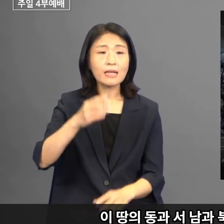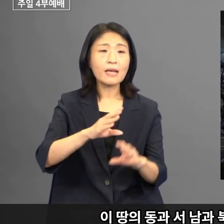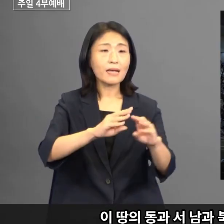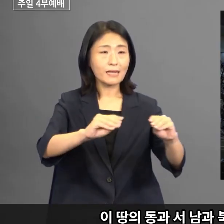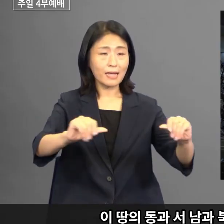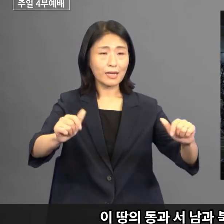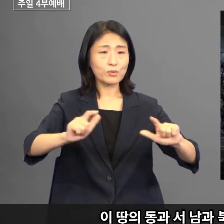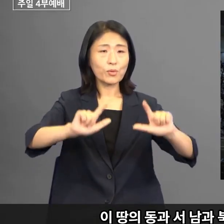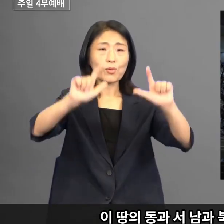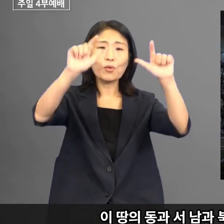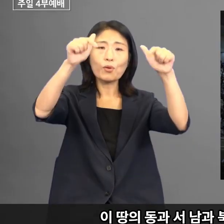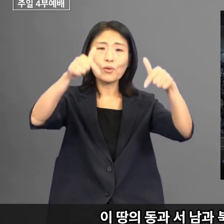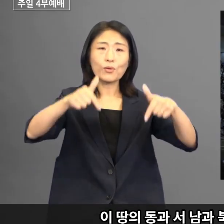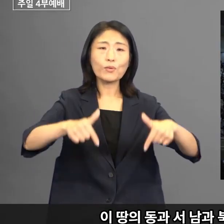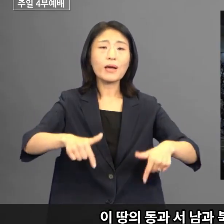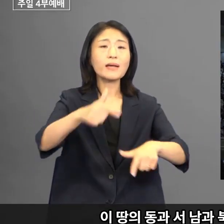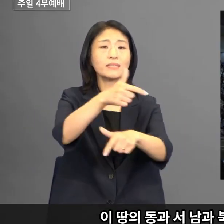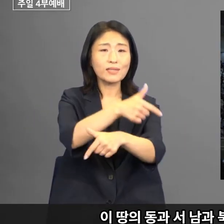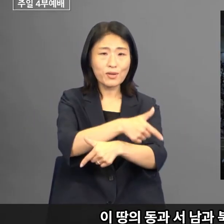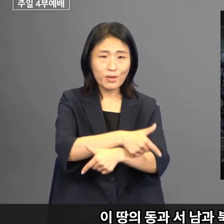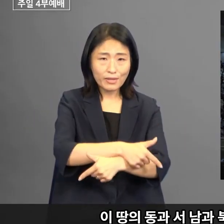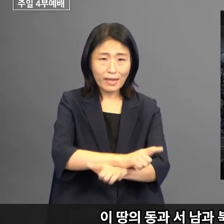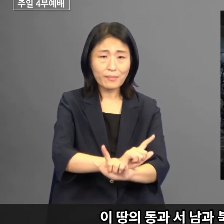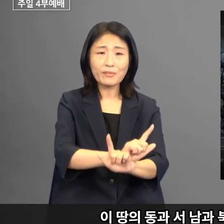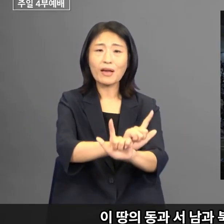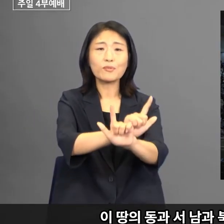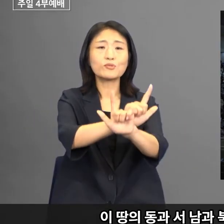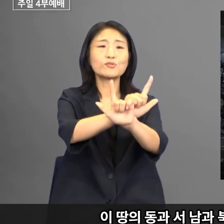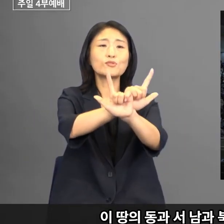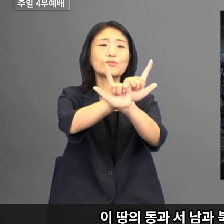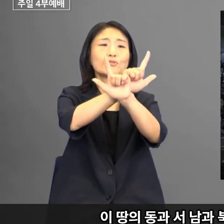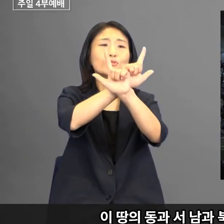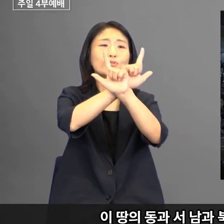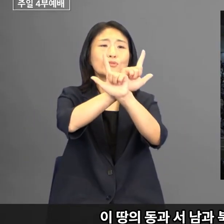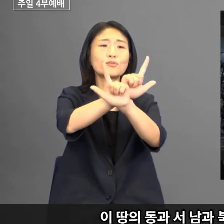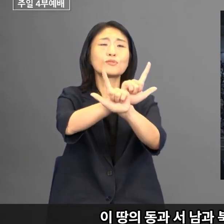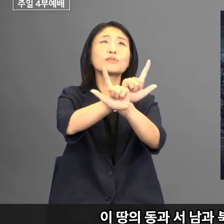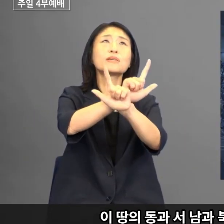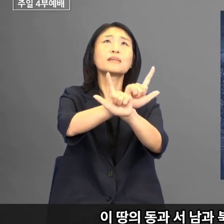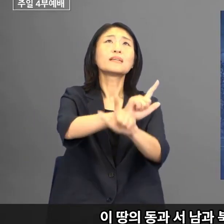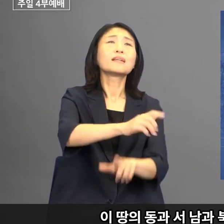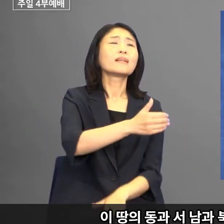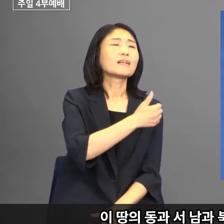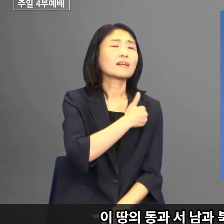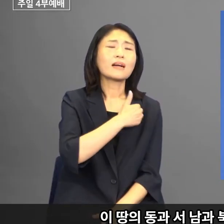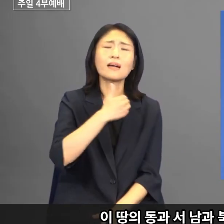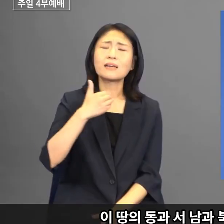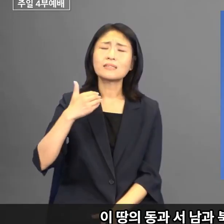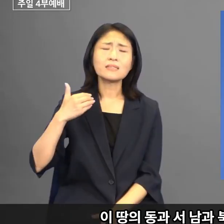이 땅에 봄과 서남과 북